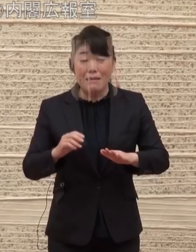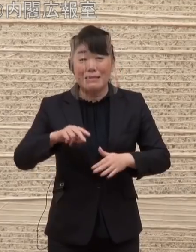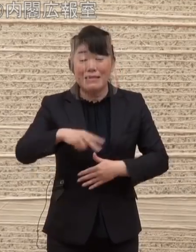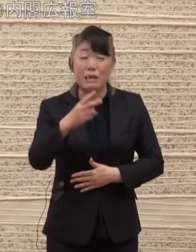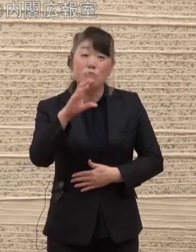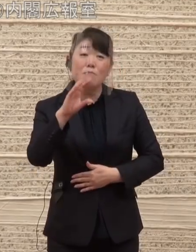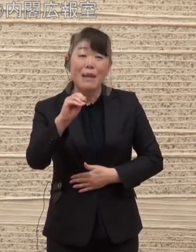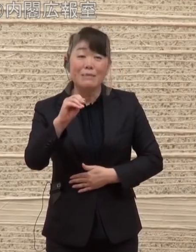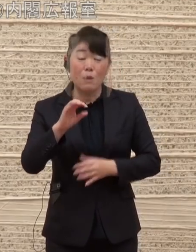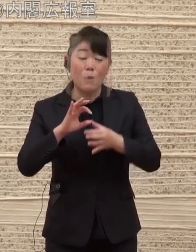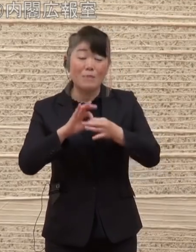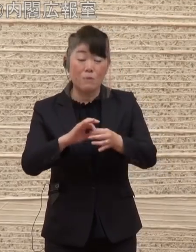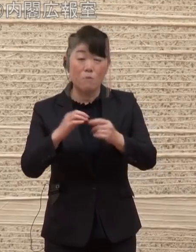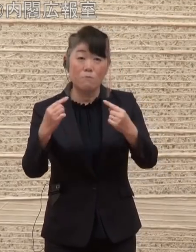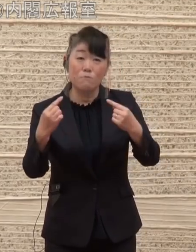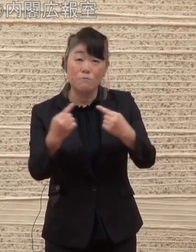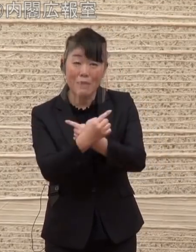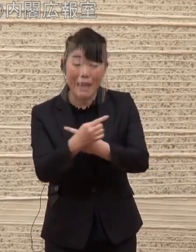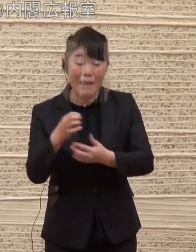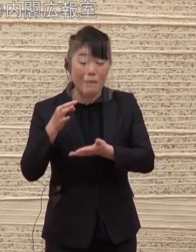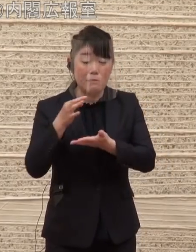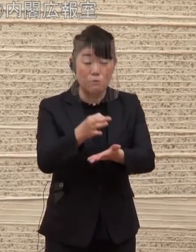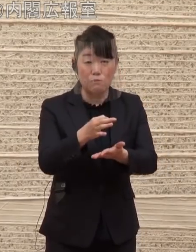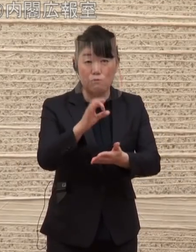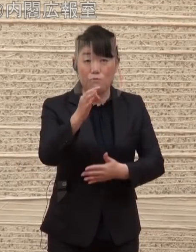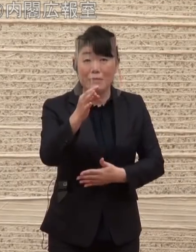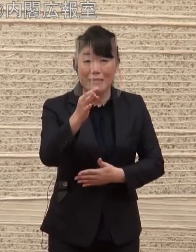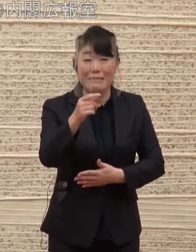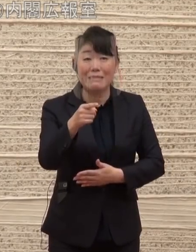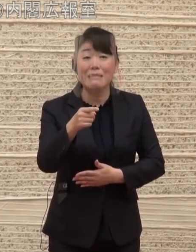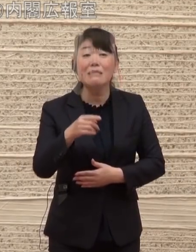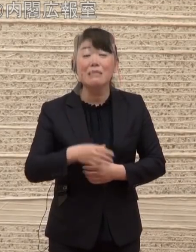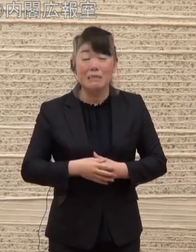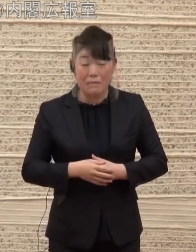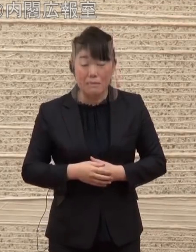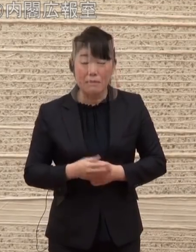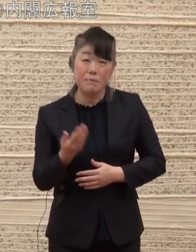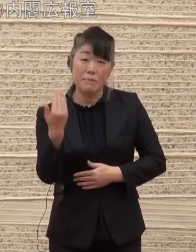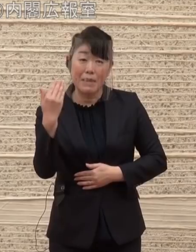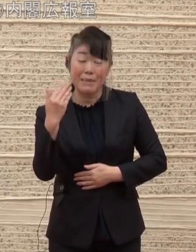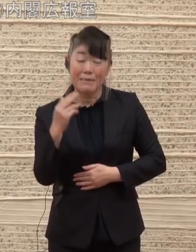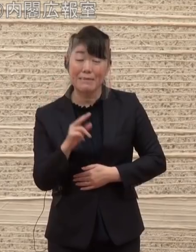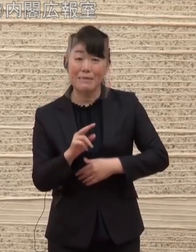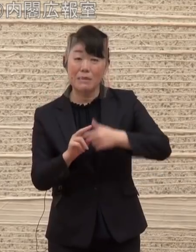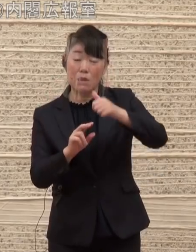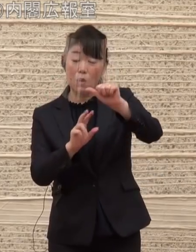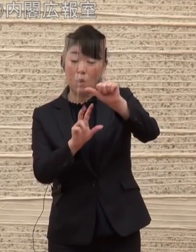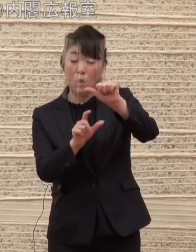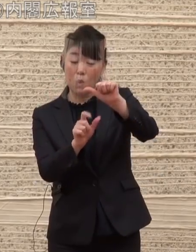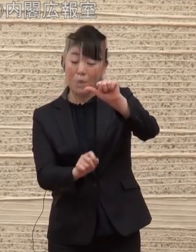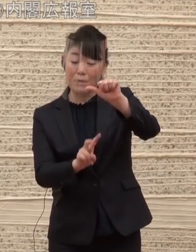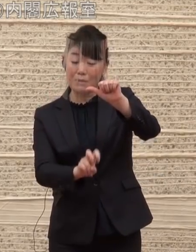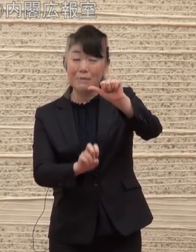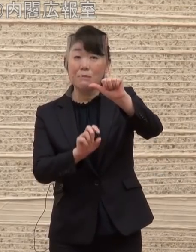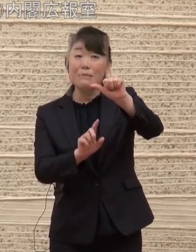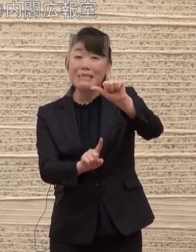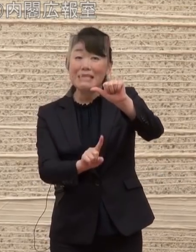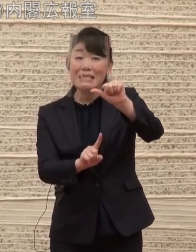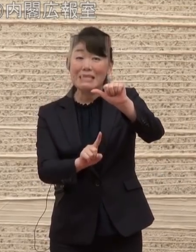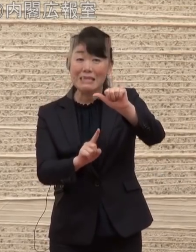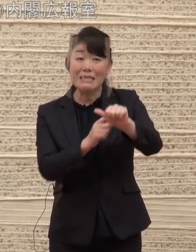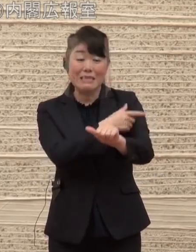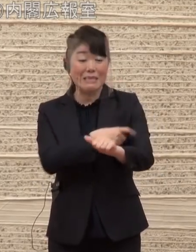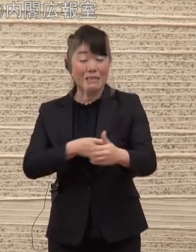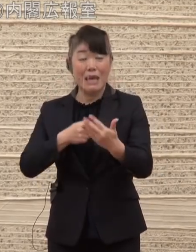給付金についてはですね先般21日にぶら下がりの方会見をさせて頂いた